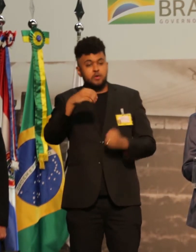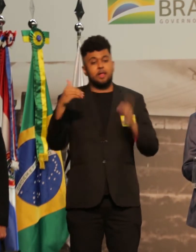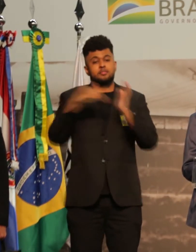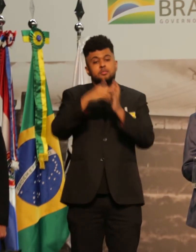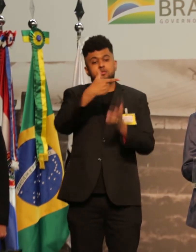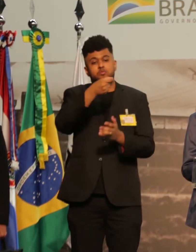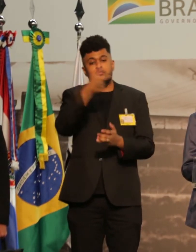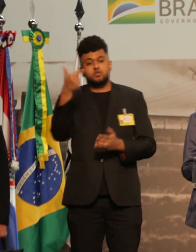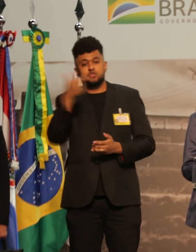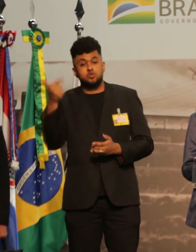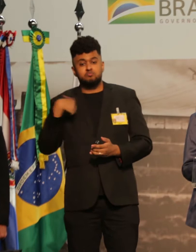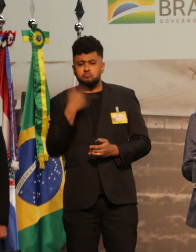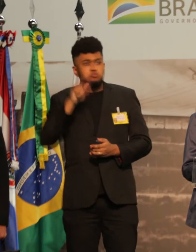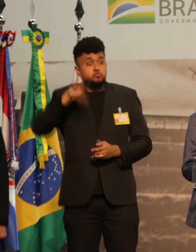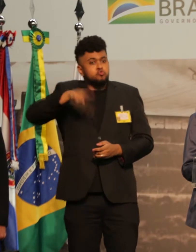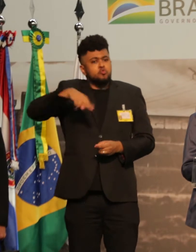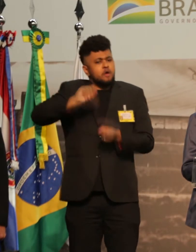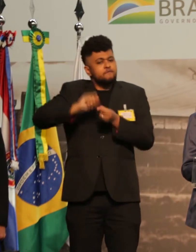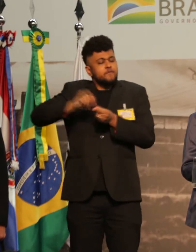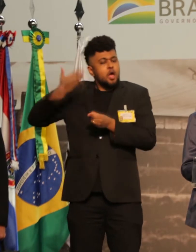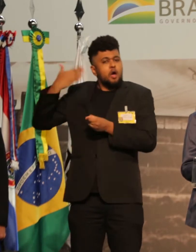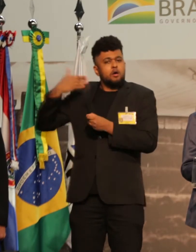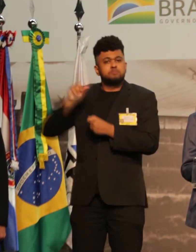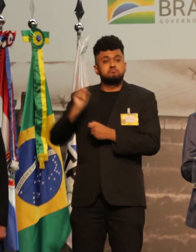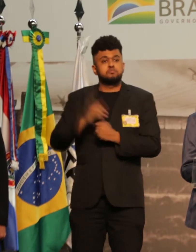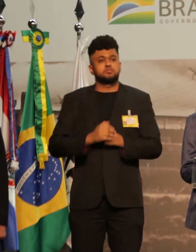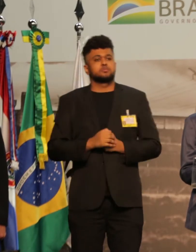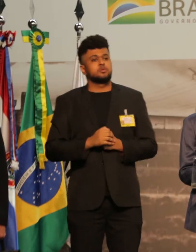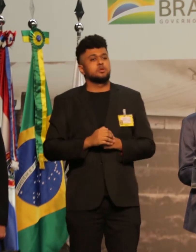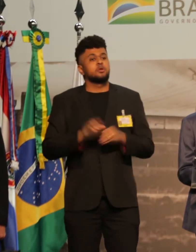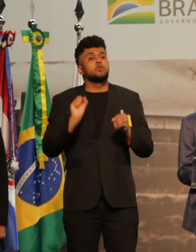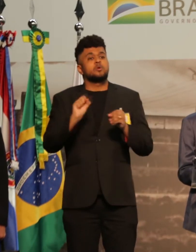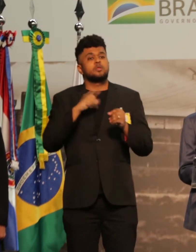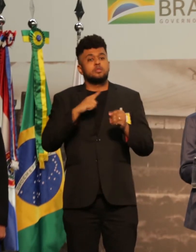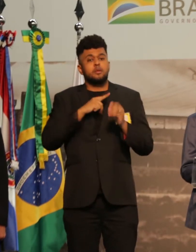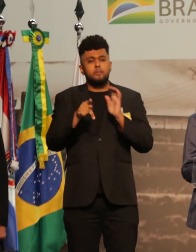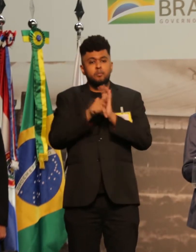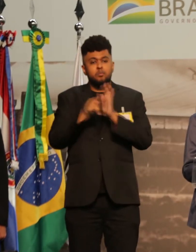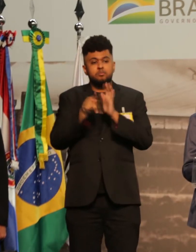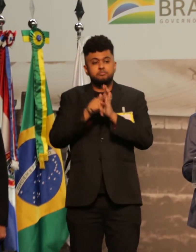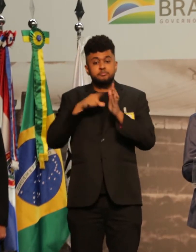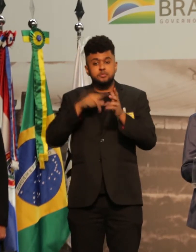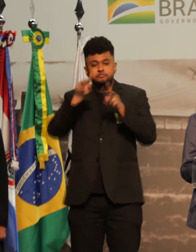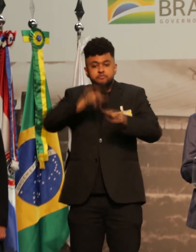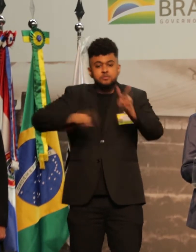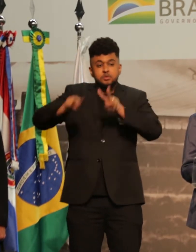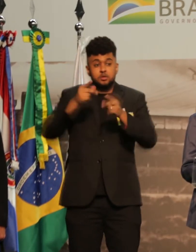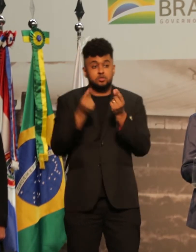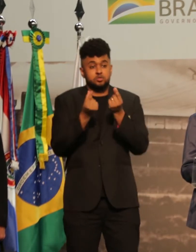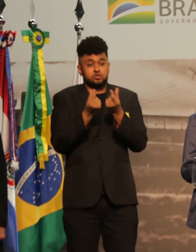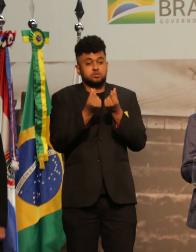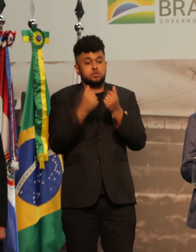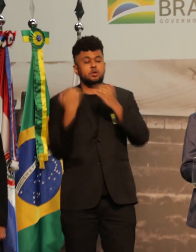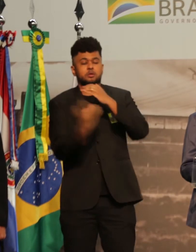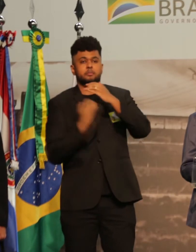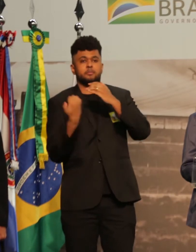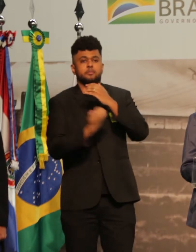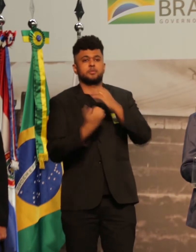2019-2022, coisa que nunca tinha sido feita antes, dando assim previsibilidade orçamentária à